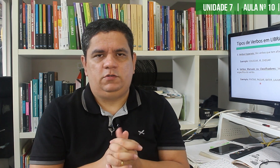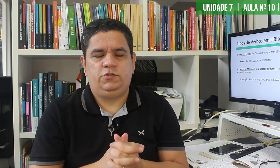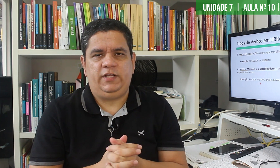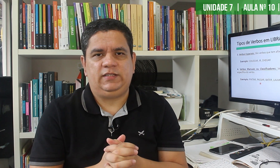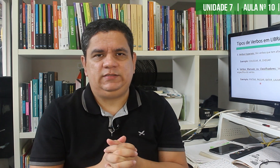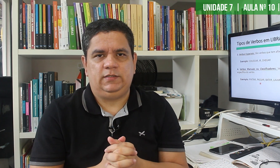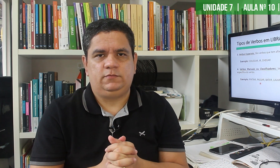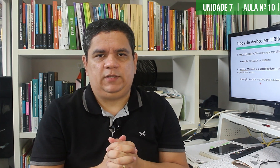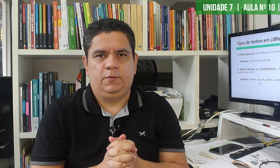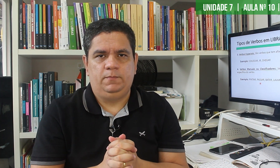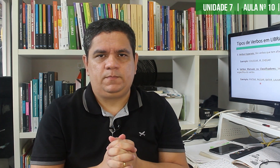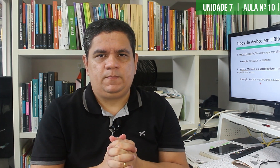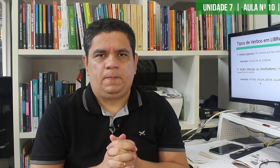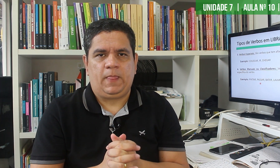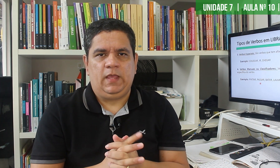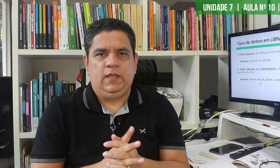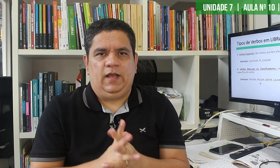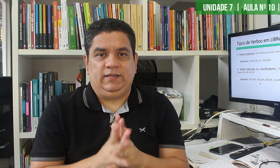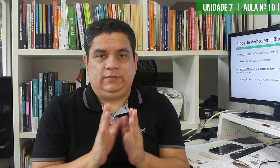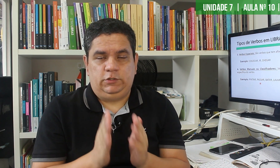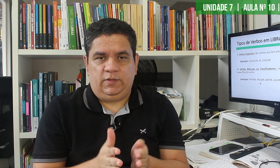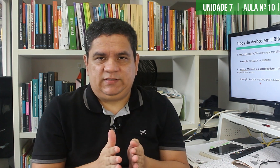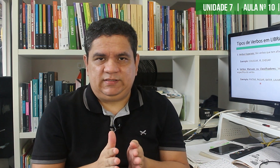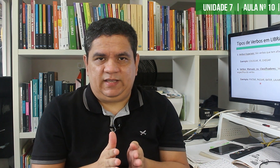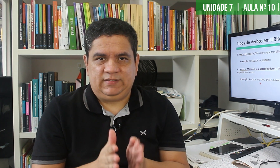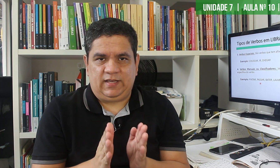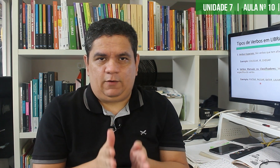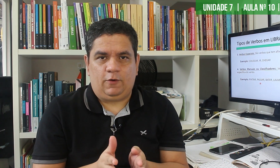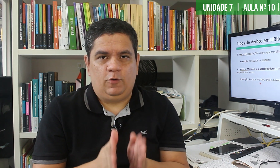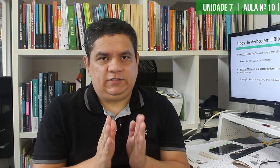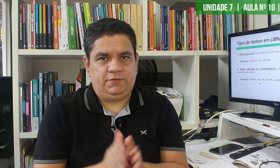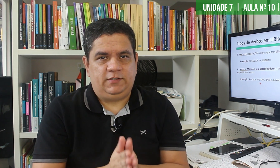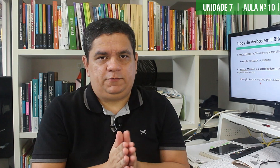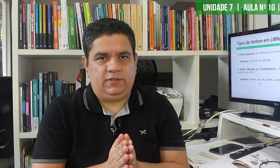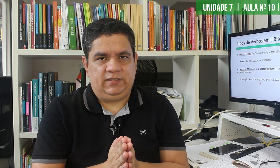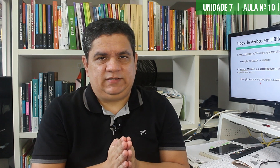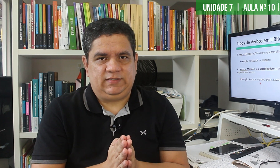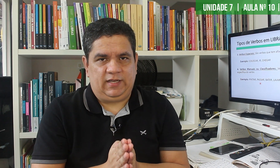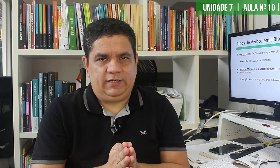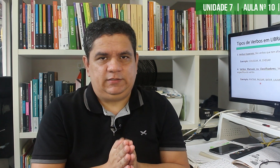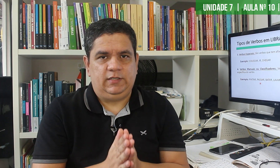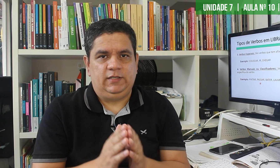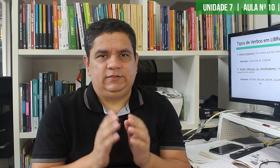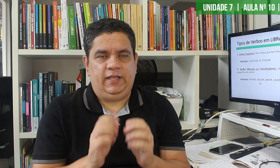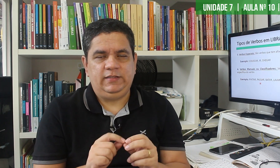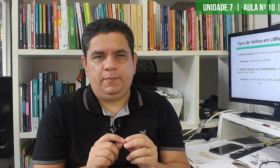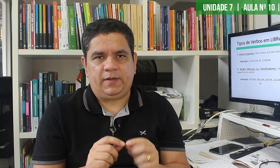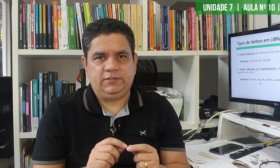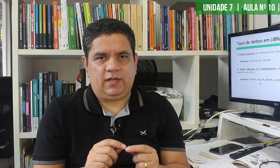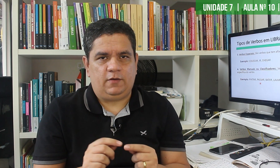de orientação, tá bom? Assistam essa aula quantas vezes forem necessárias, tentem praticar os